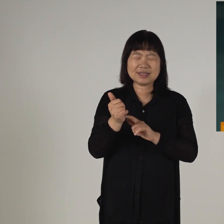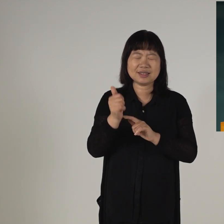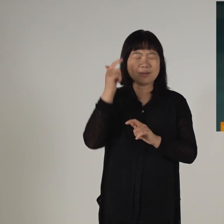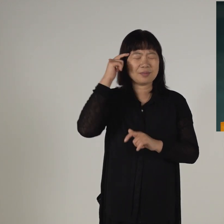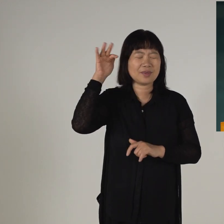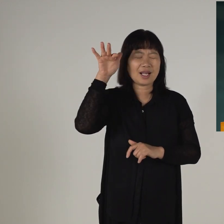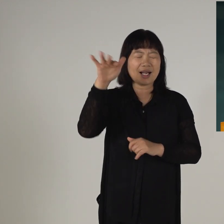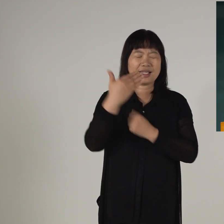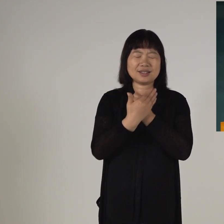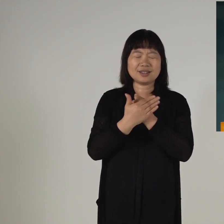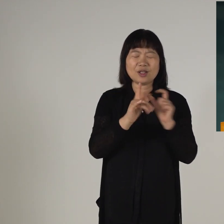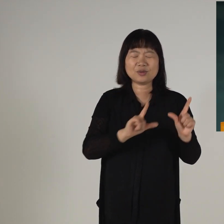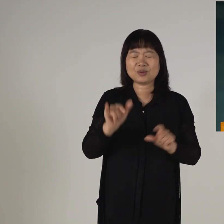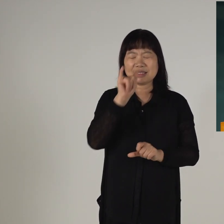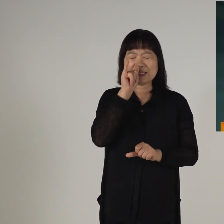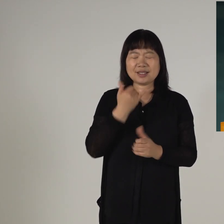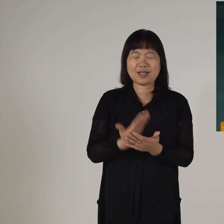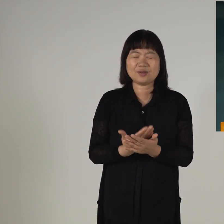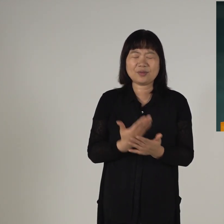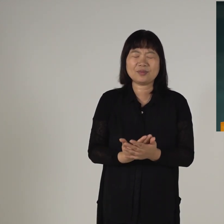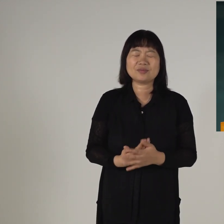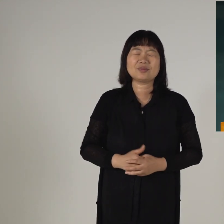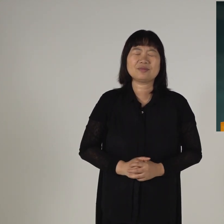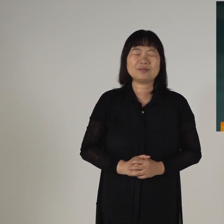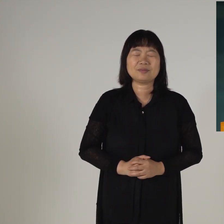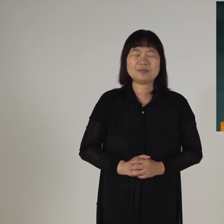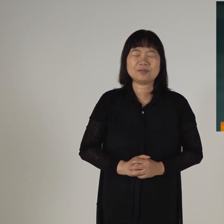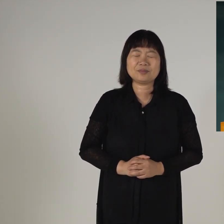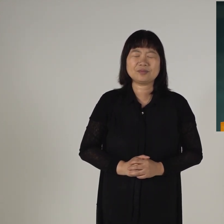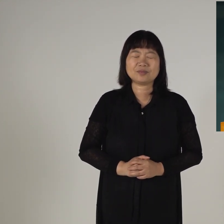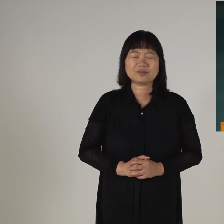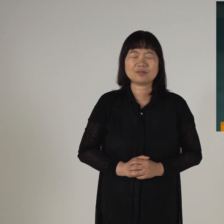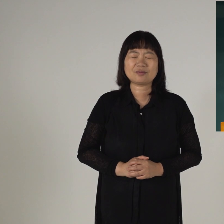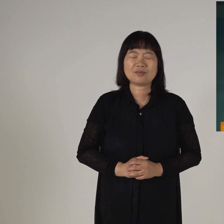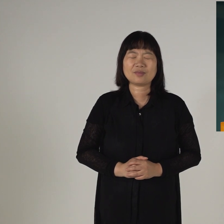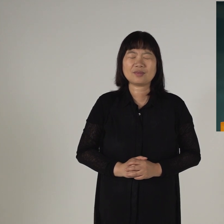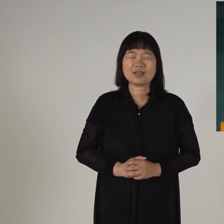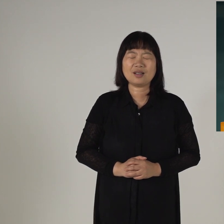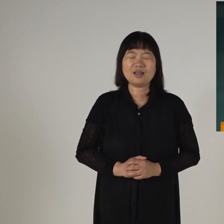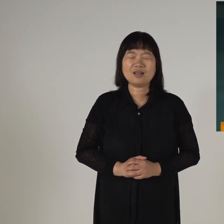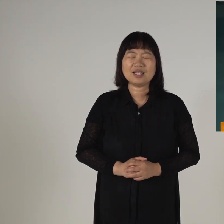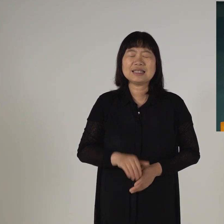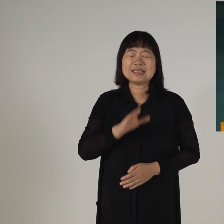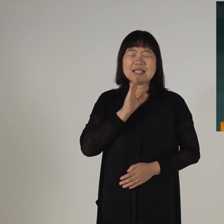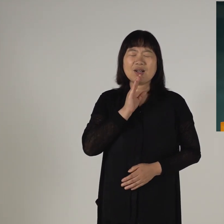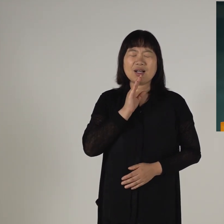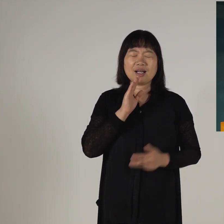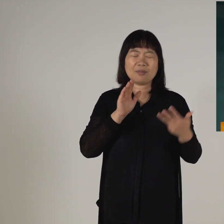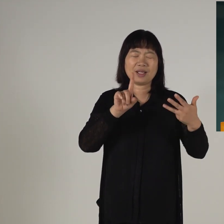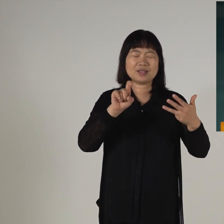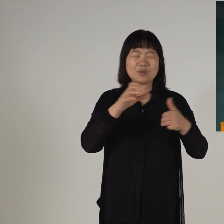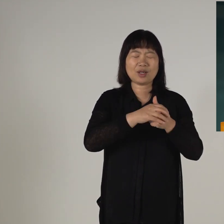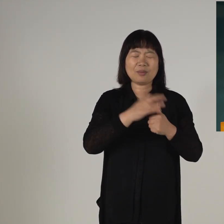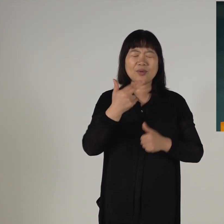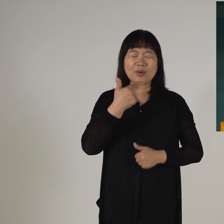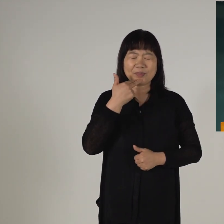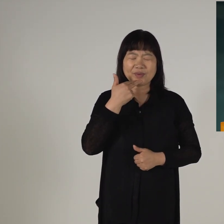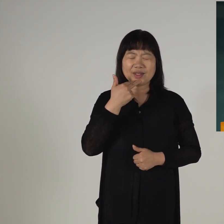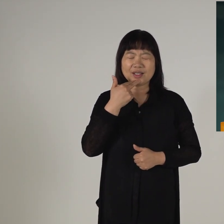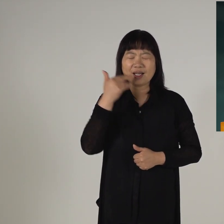앙망하는 은혜를 누리게 하여 주시옵소서. 아직도 진정한 광복이 오지 않은